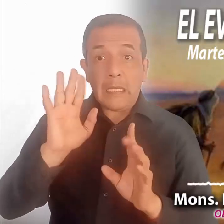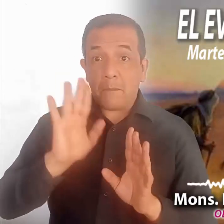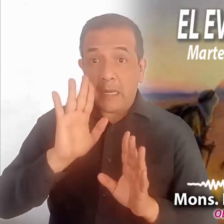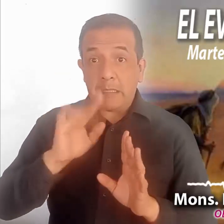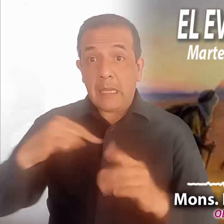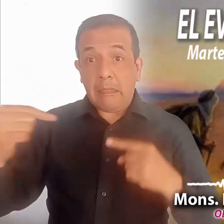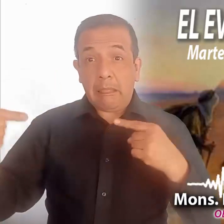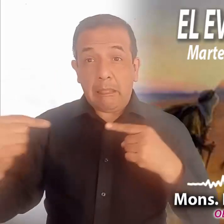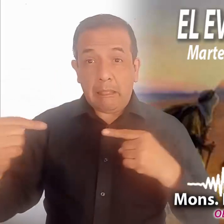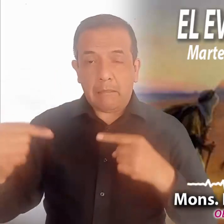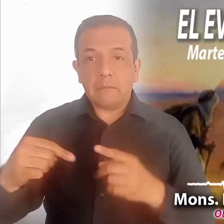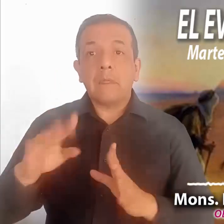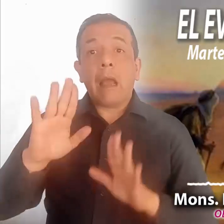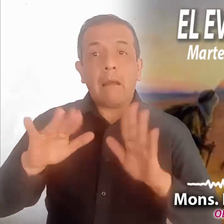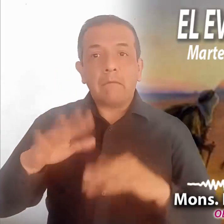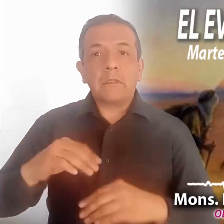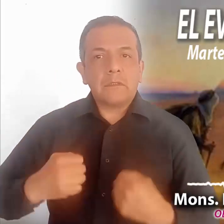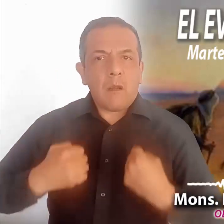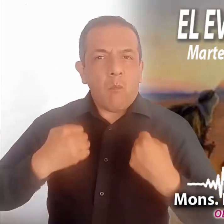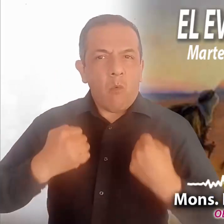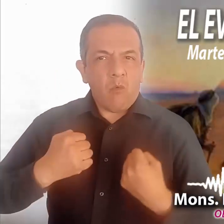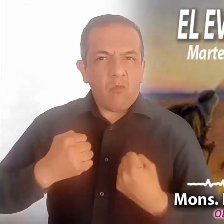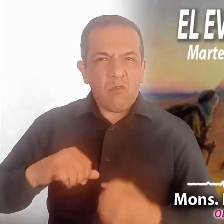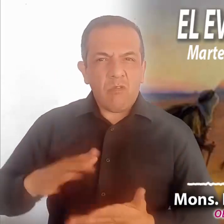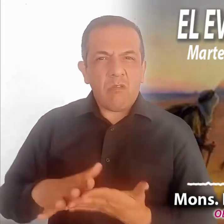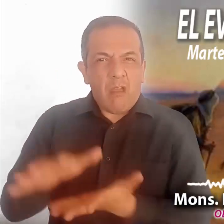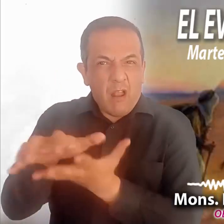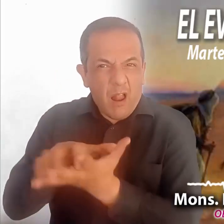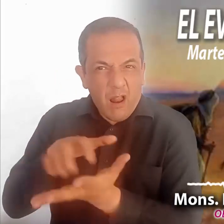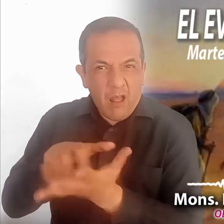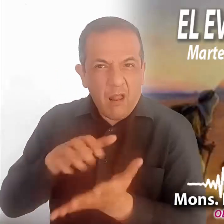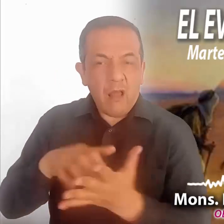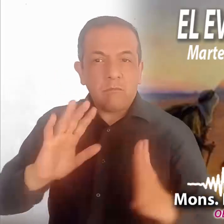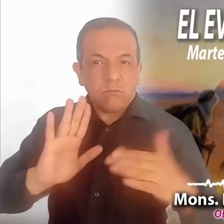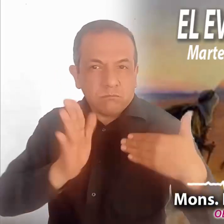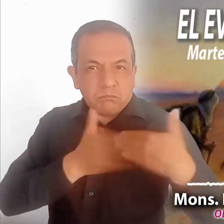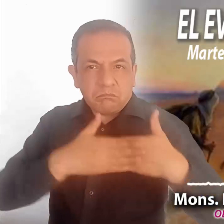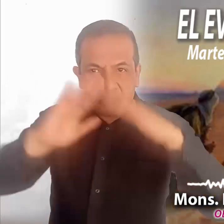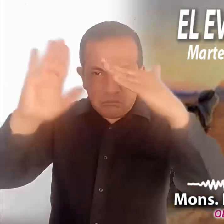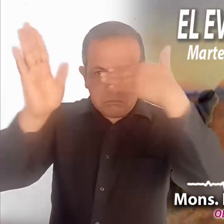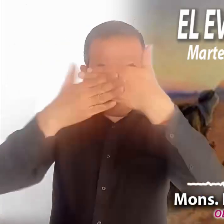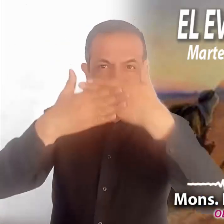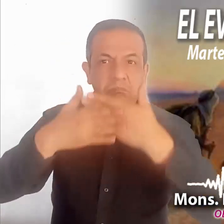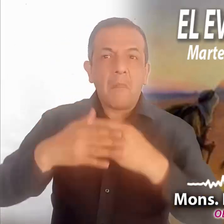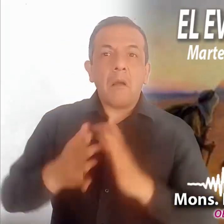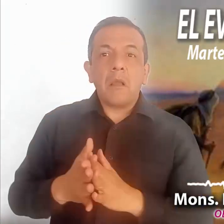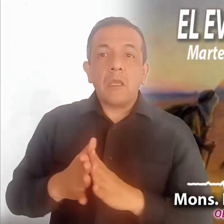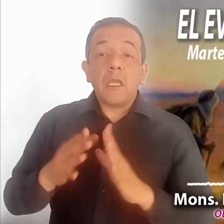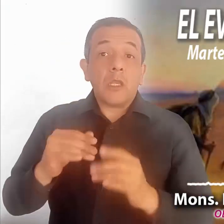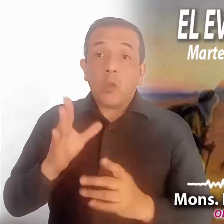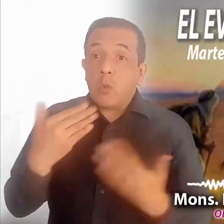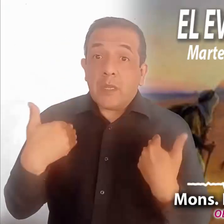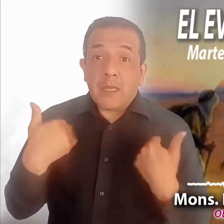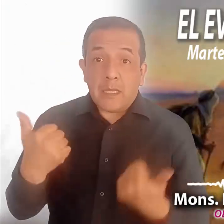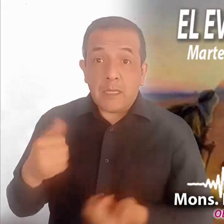ambición y el poder ciegan el corazón del hombre y lo hacen perder toda proporción entre el valor de